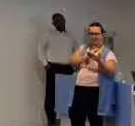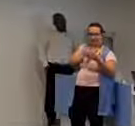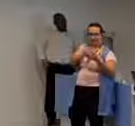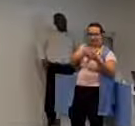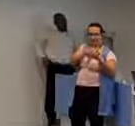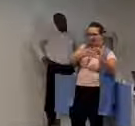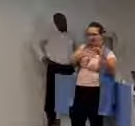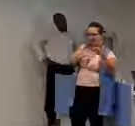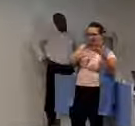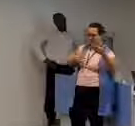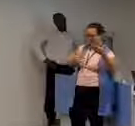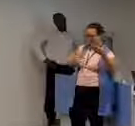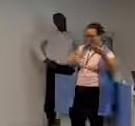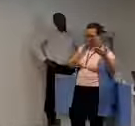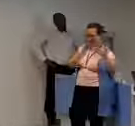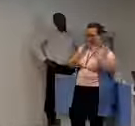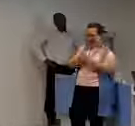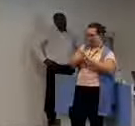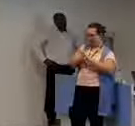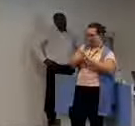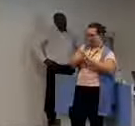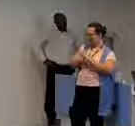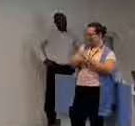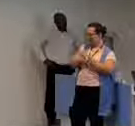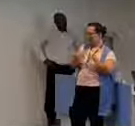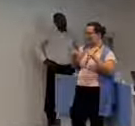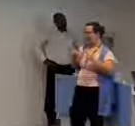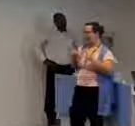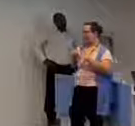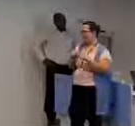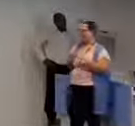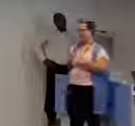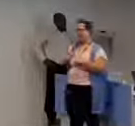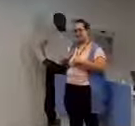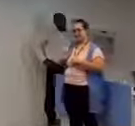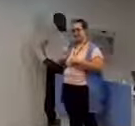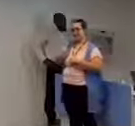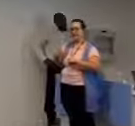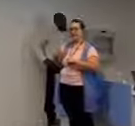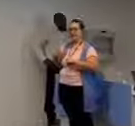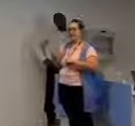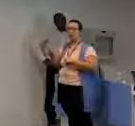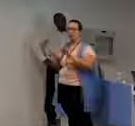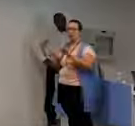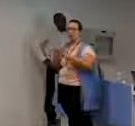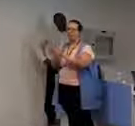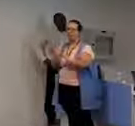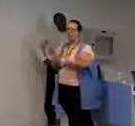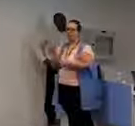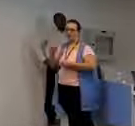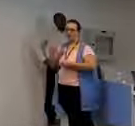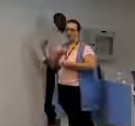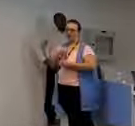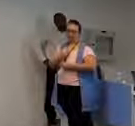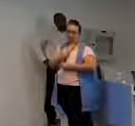item fornecido de mercado, que às vezes eu posso até me valer, não necessariamente para comprar, ainda que eu queira produzir aquilo internamente, eu